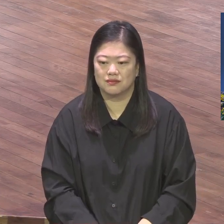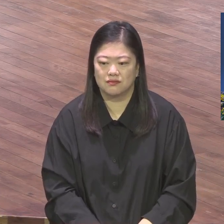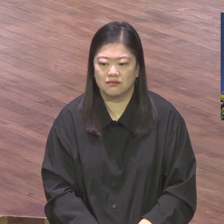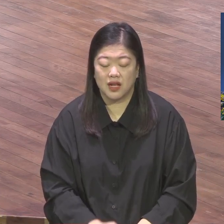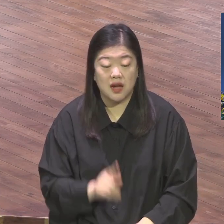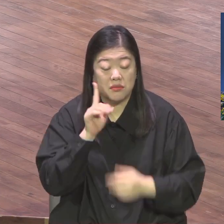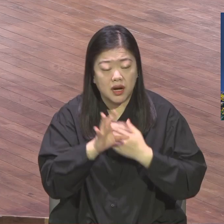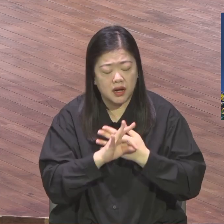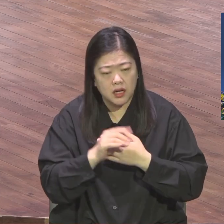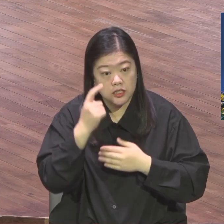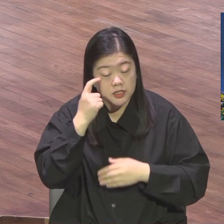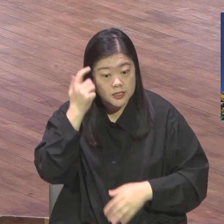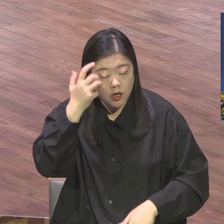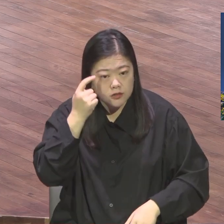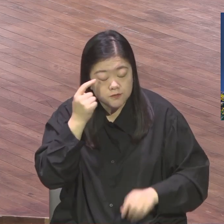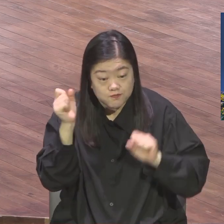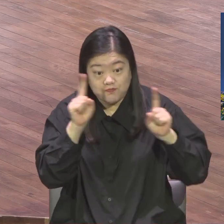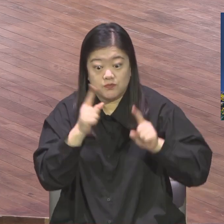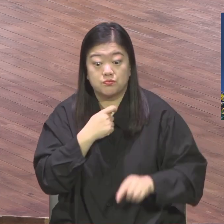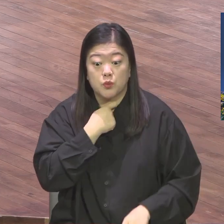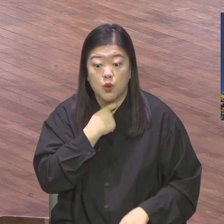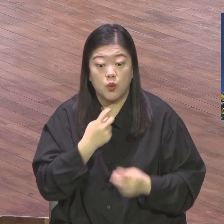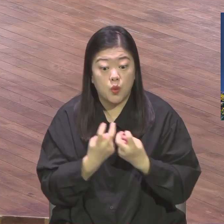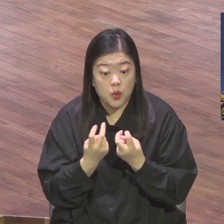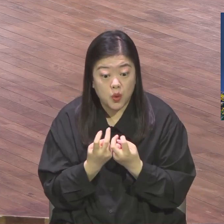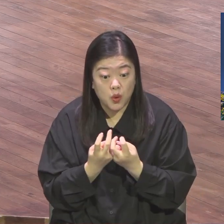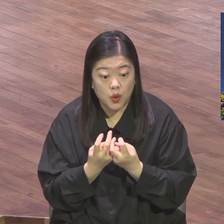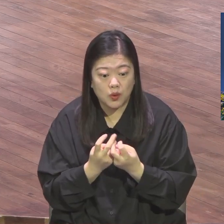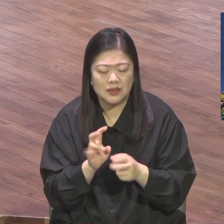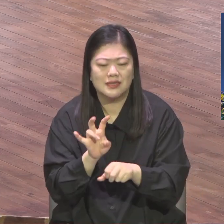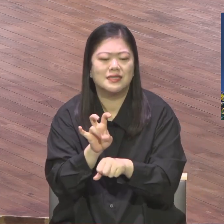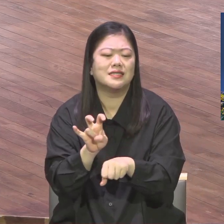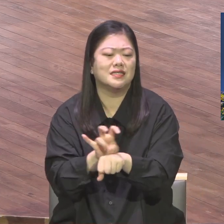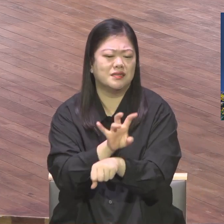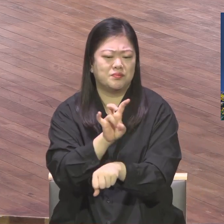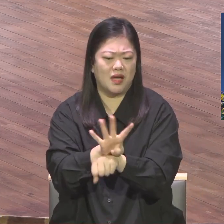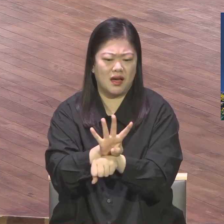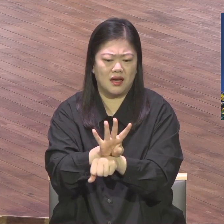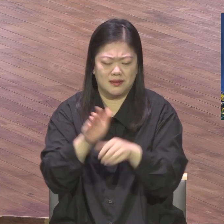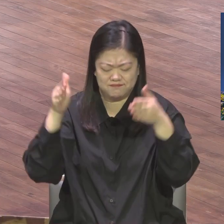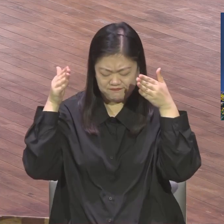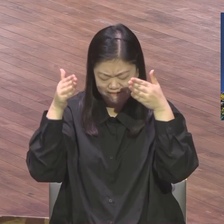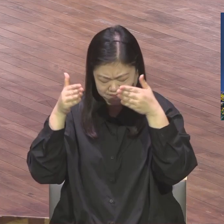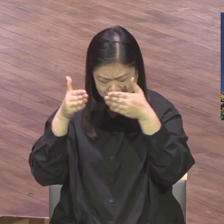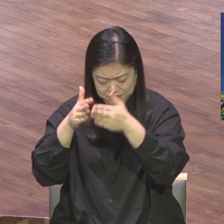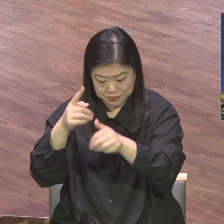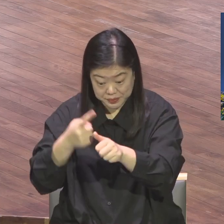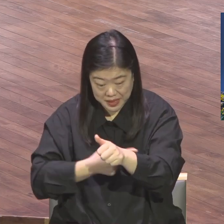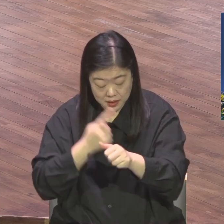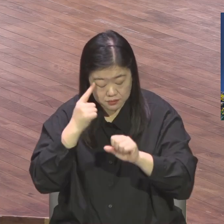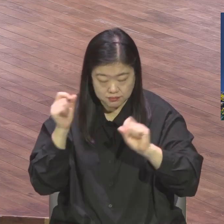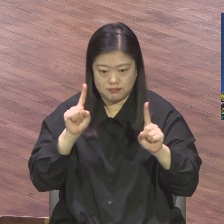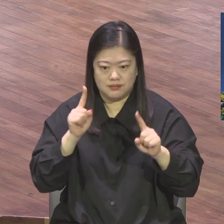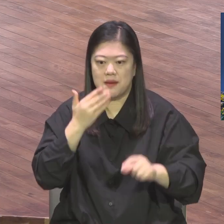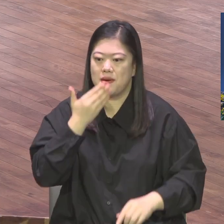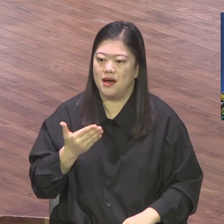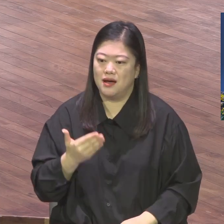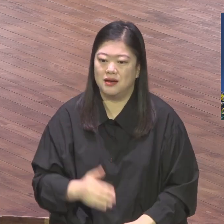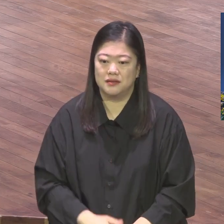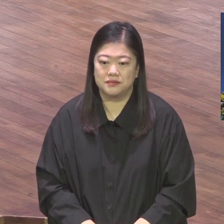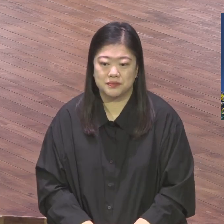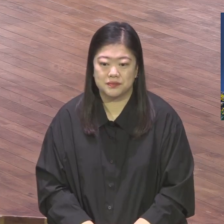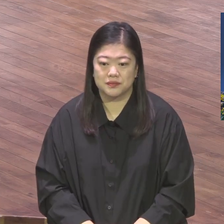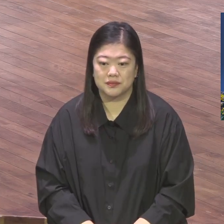24. 종교 교역을 24하는 삶을 그렇게 살아야 된다는 것입니다.